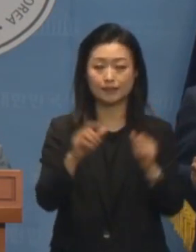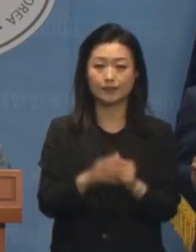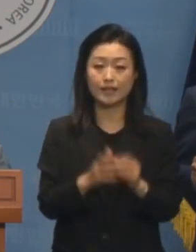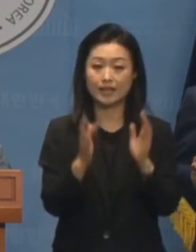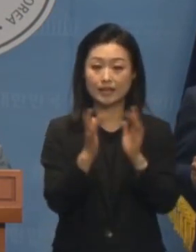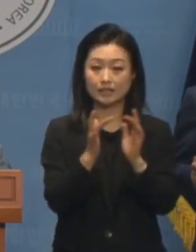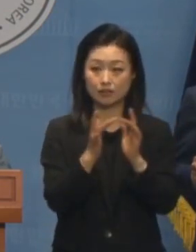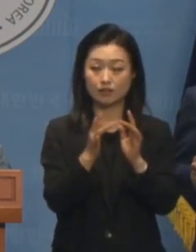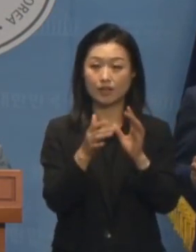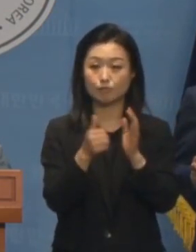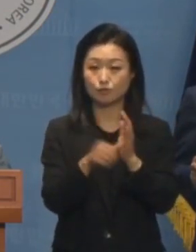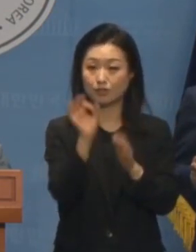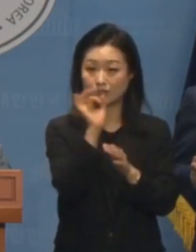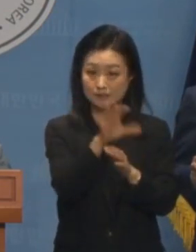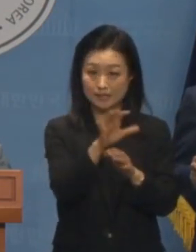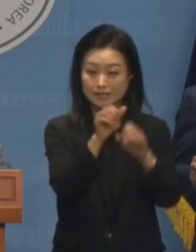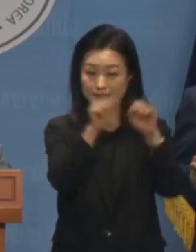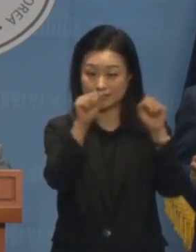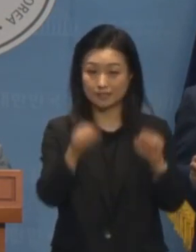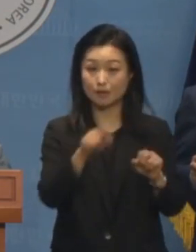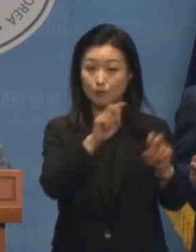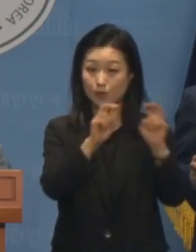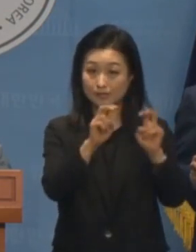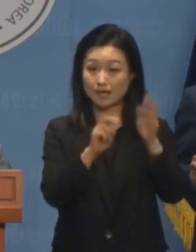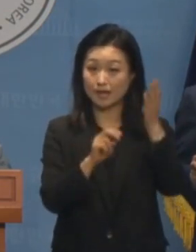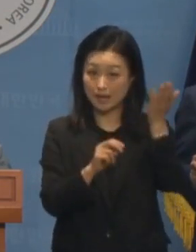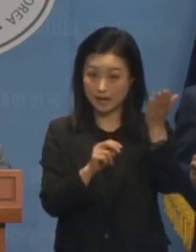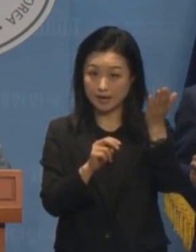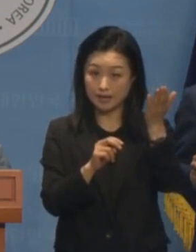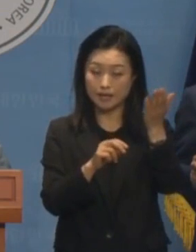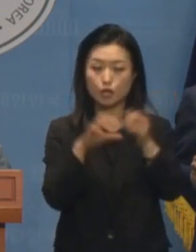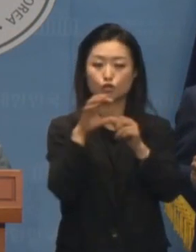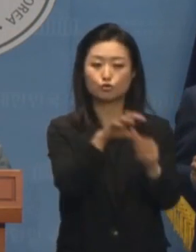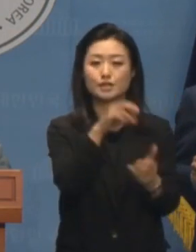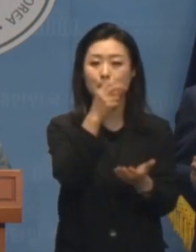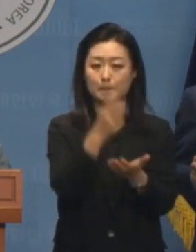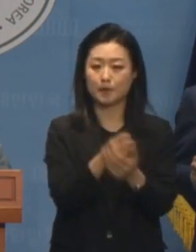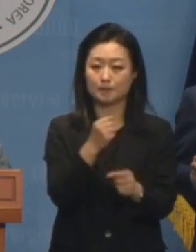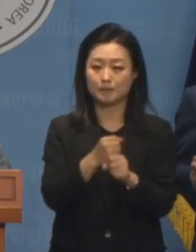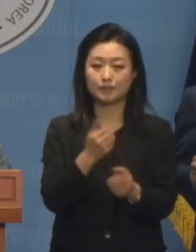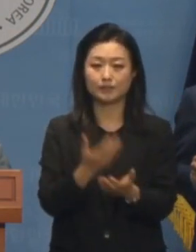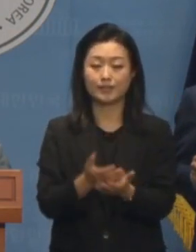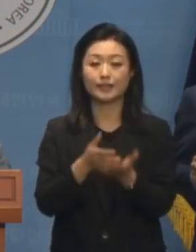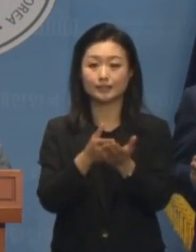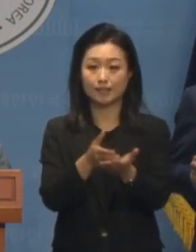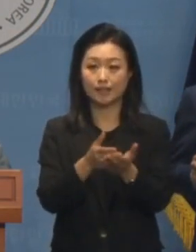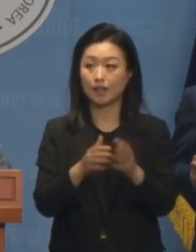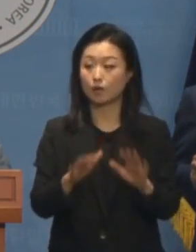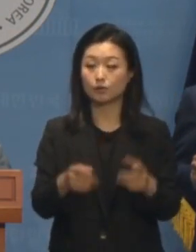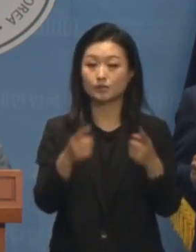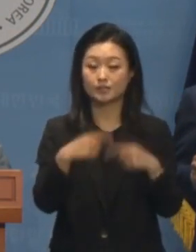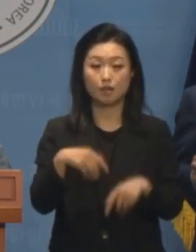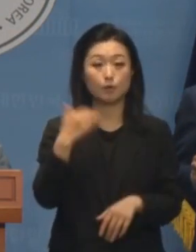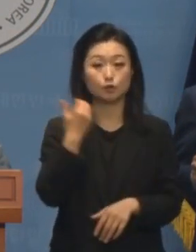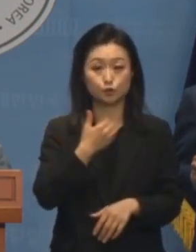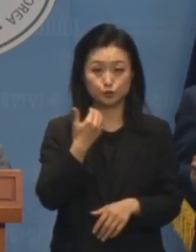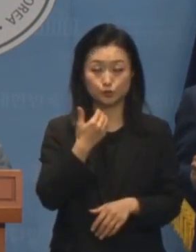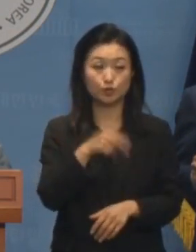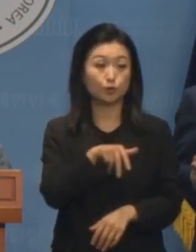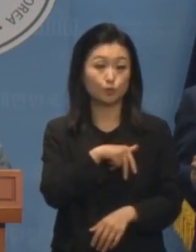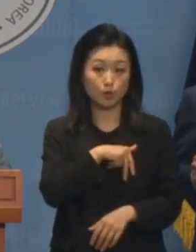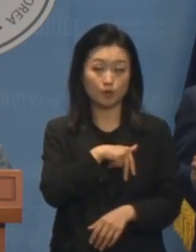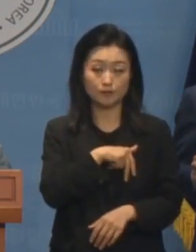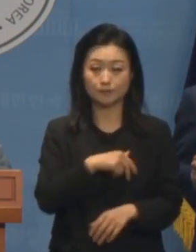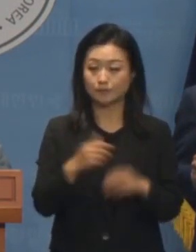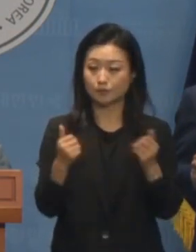온라인 플랫폼 독점 규제법 제정을 촉구하기 위해 이 자리에 섰습니다. 오늘 공동 주최로 함께해 주신 의원님들은 모두